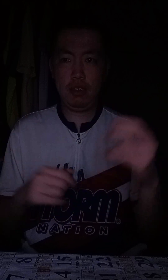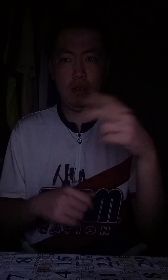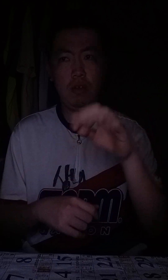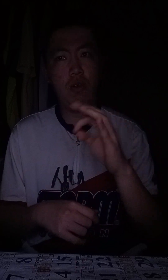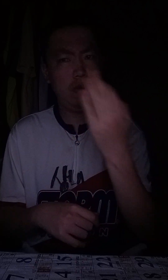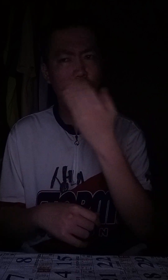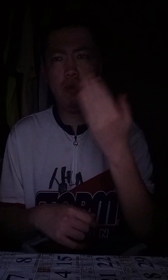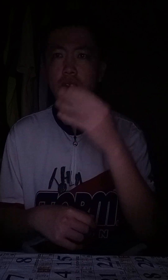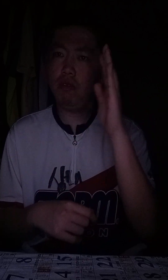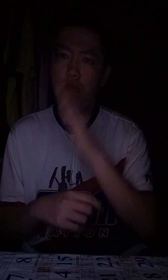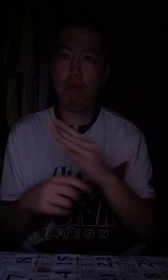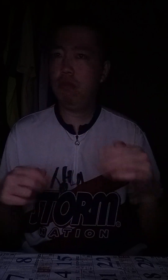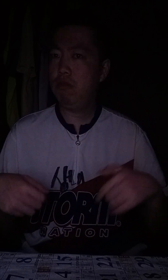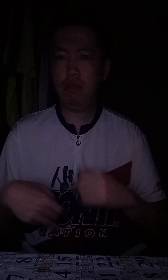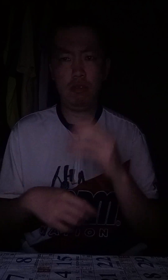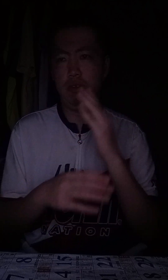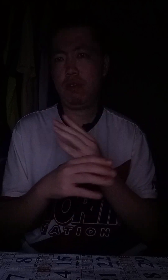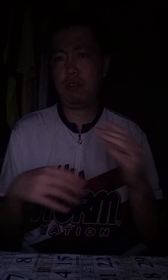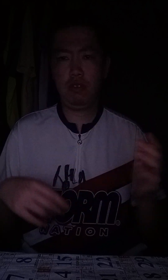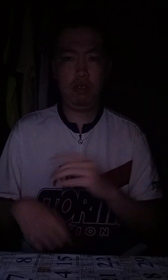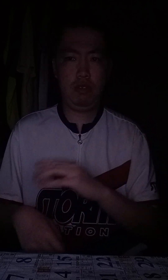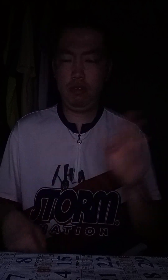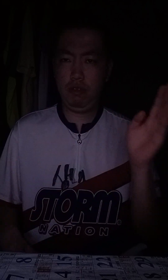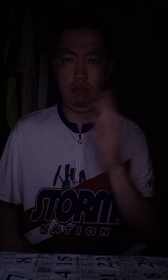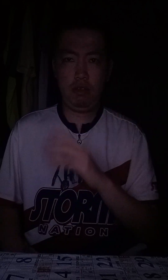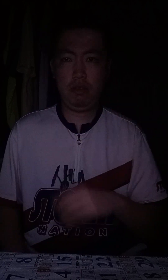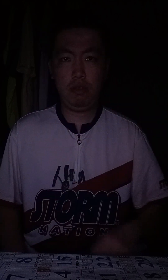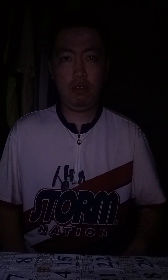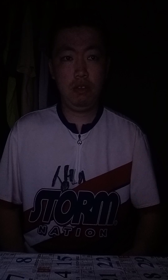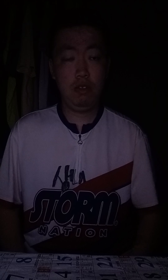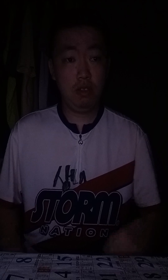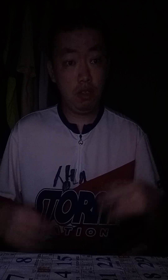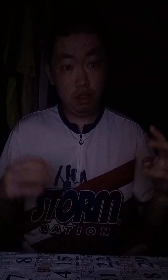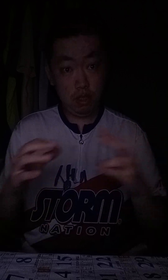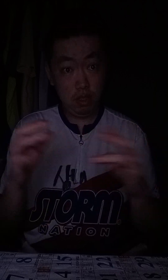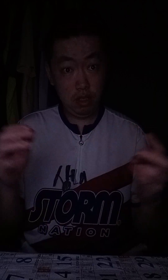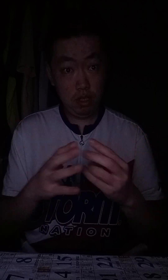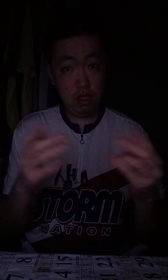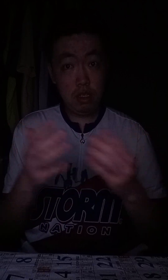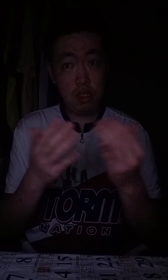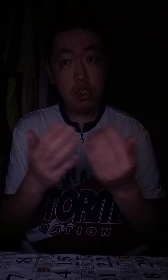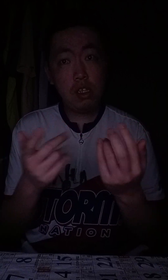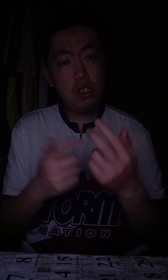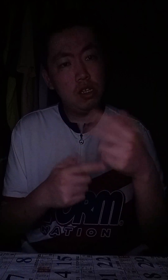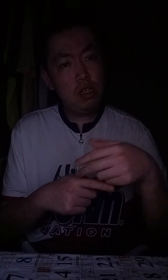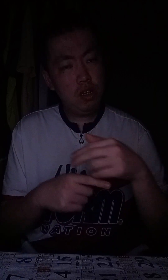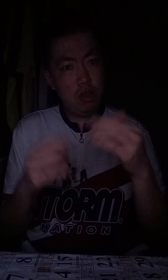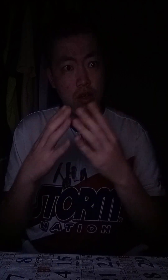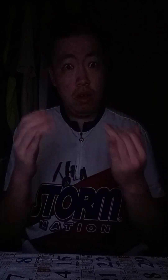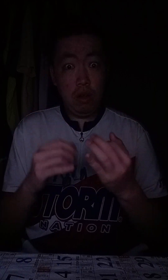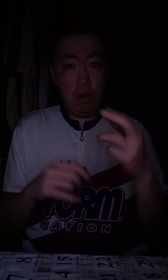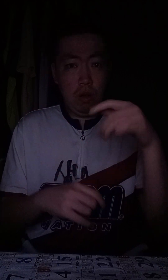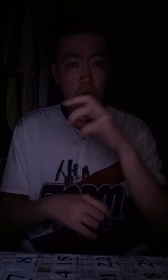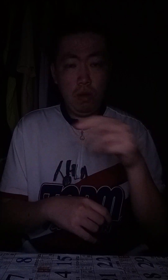음주나 약물을 복용한 정황은 발견되지 않았습니다. 되게 많이 이게 힘들어하시죠? 사고도